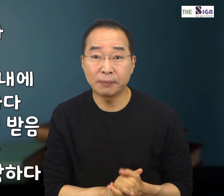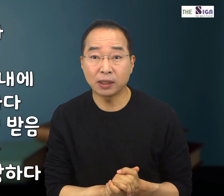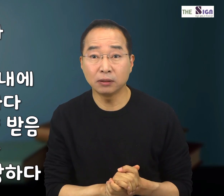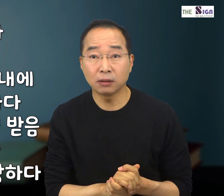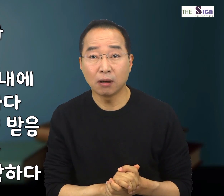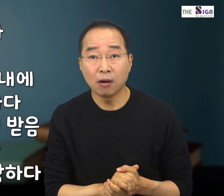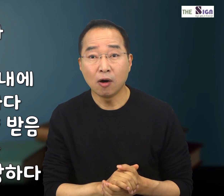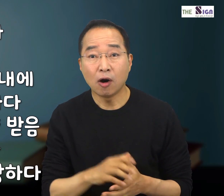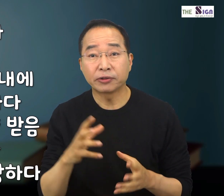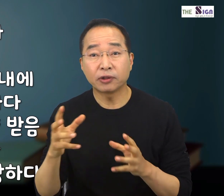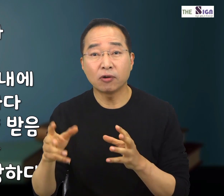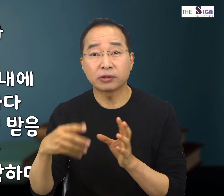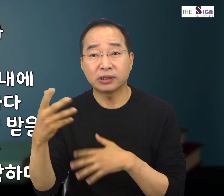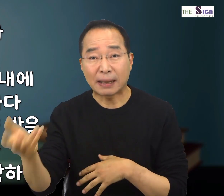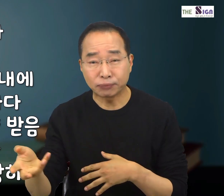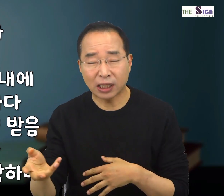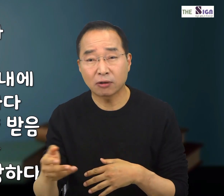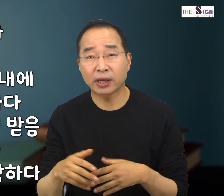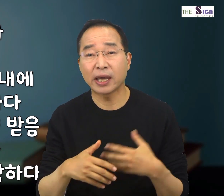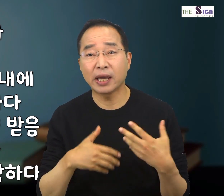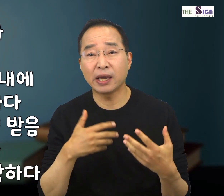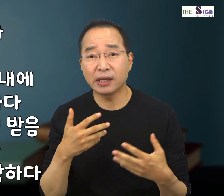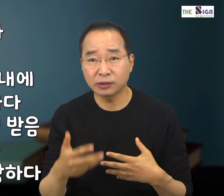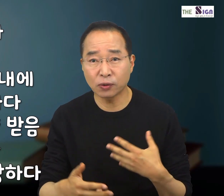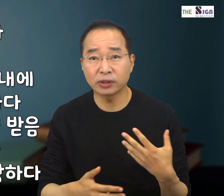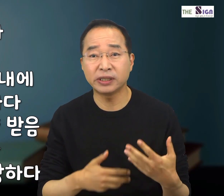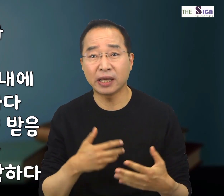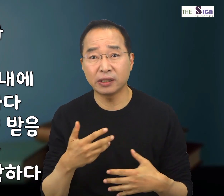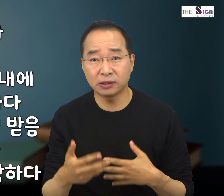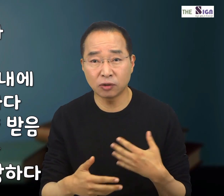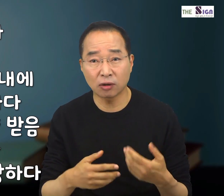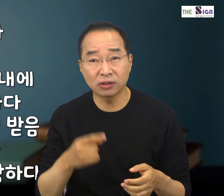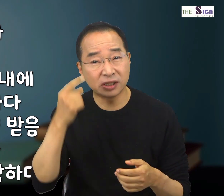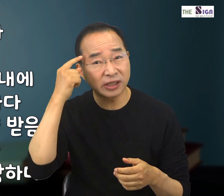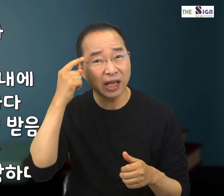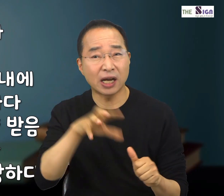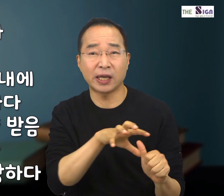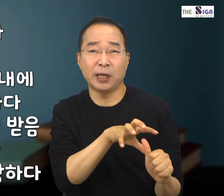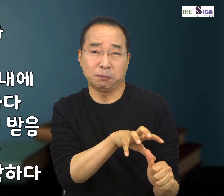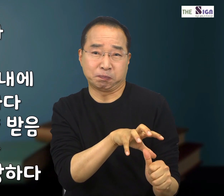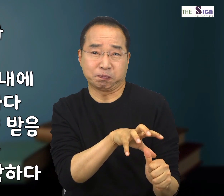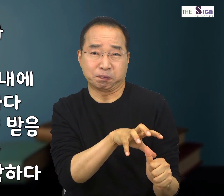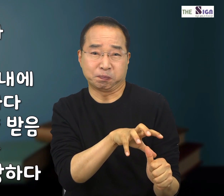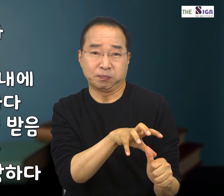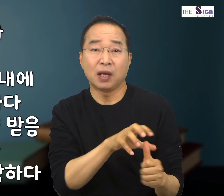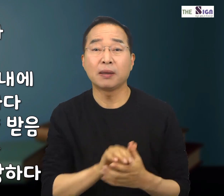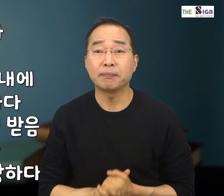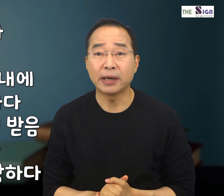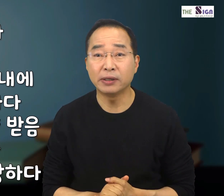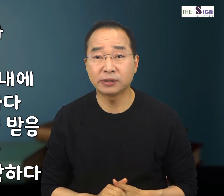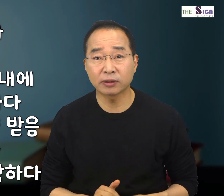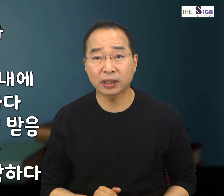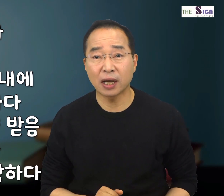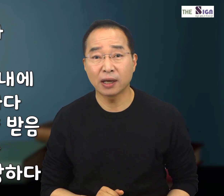하면은 어떤 것은 나쁘다라고 계속 그 얘기를 들어왔고 그 생각에 매여